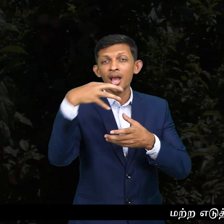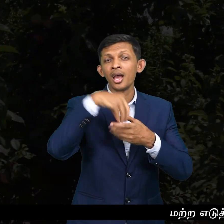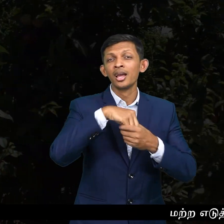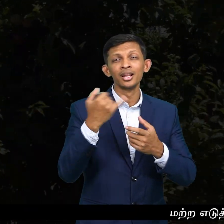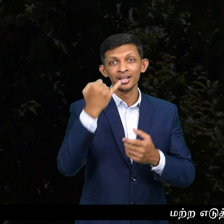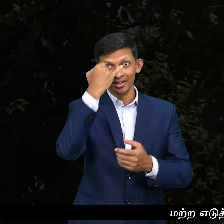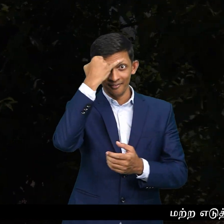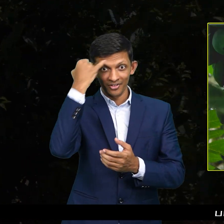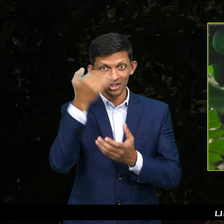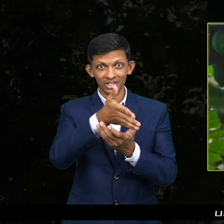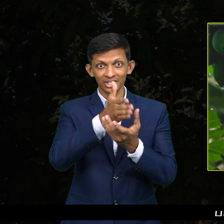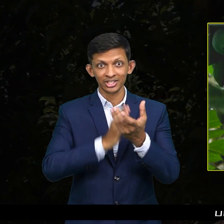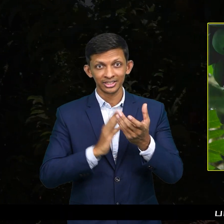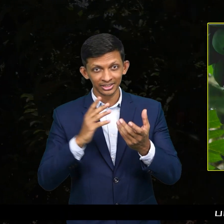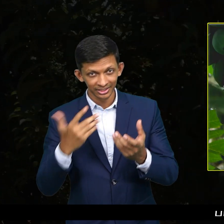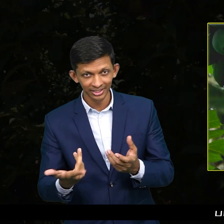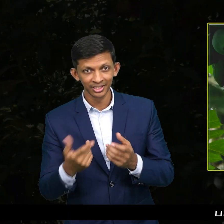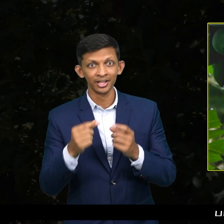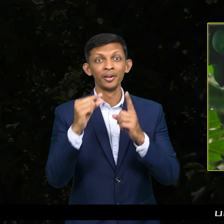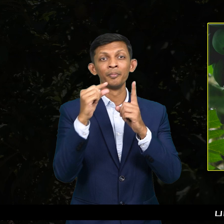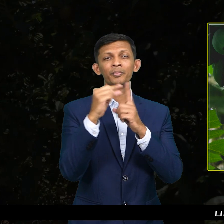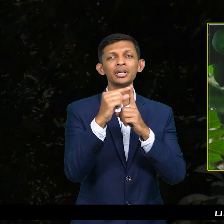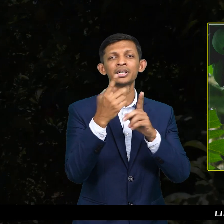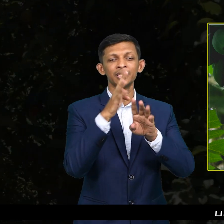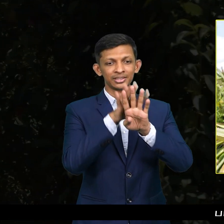மற்ற எடுத்துக்காட்டுகள் பப்பாளி,